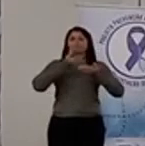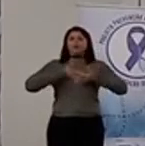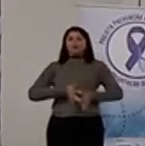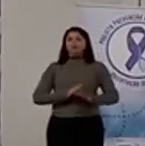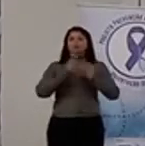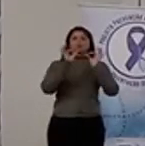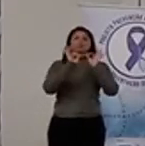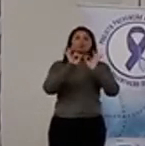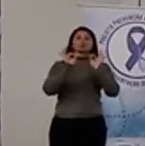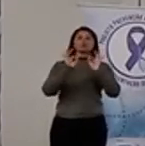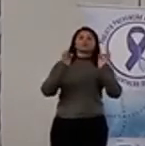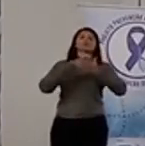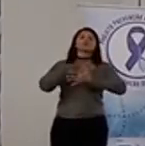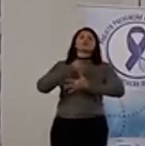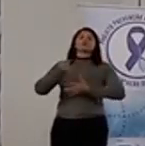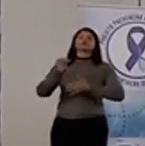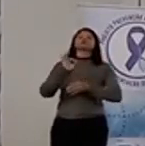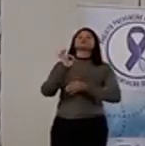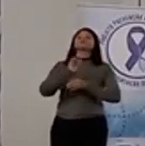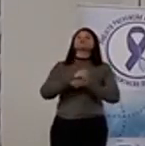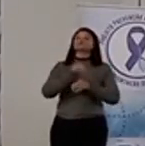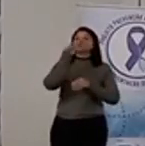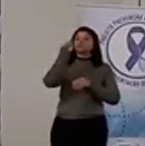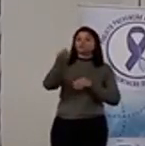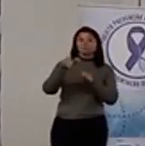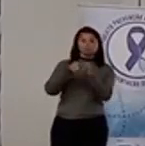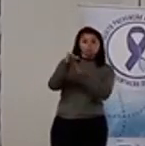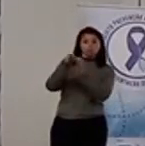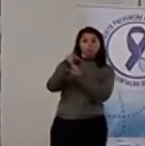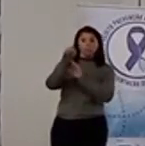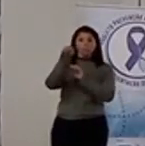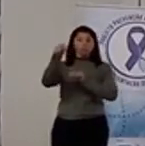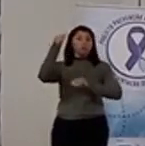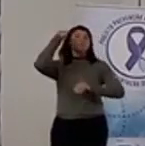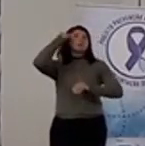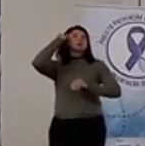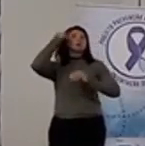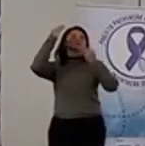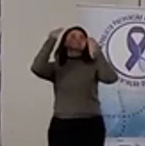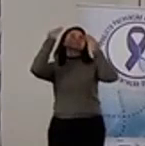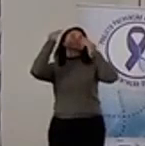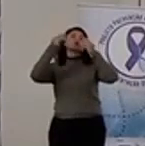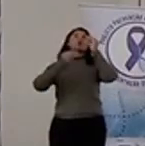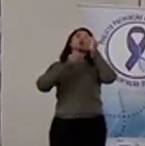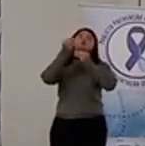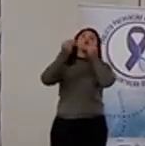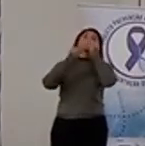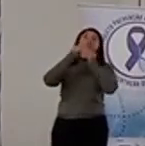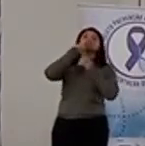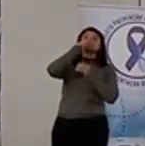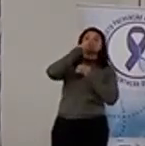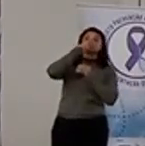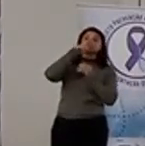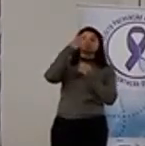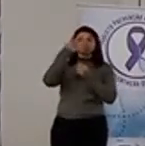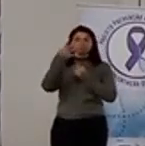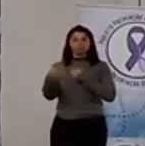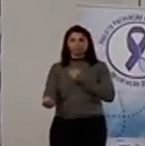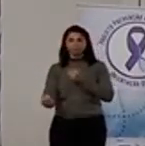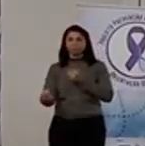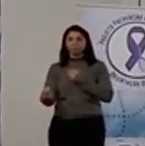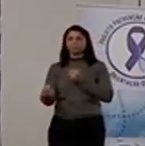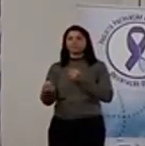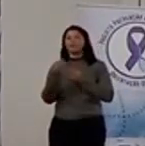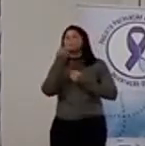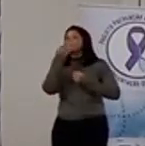a você pensar e analisar se você percebe se o risco é capaz de você assumir aquilo dali. É bom